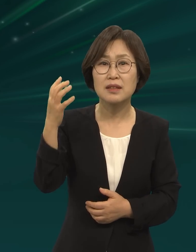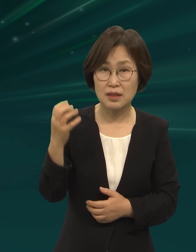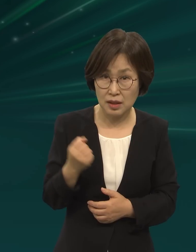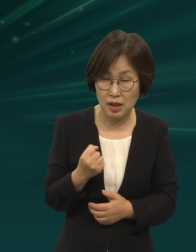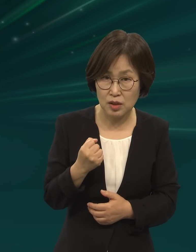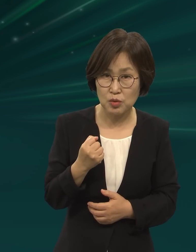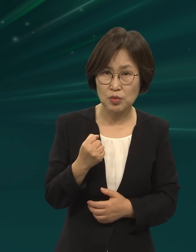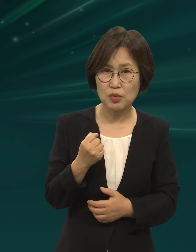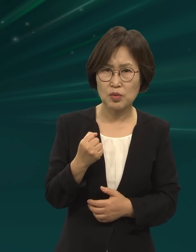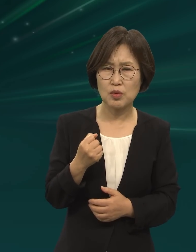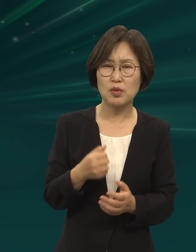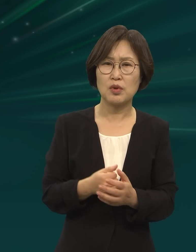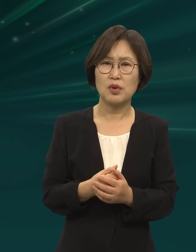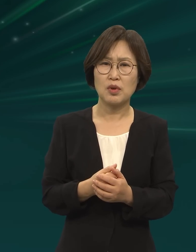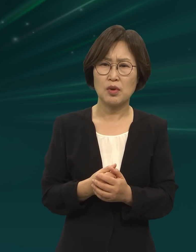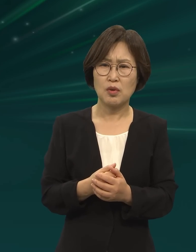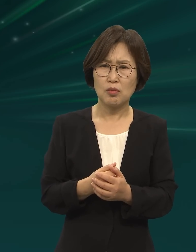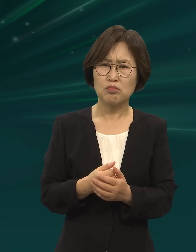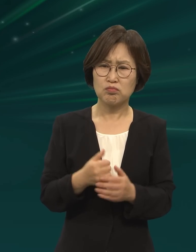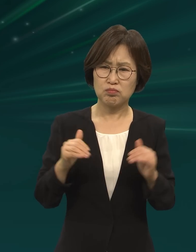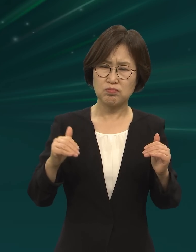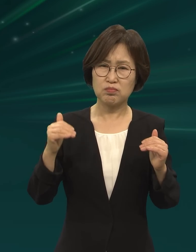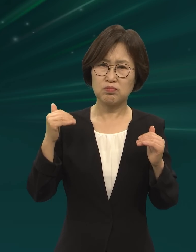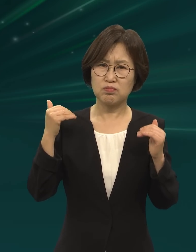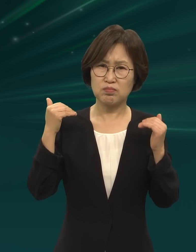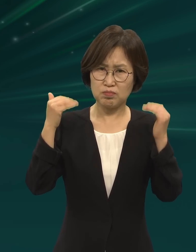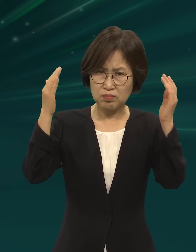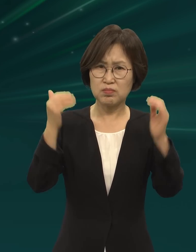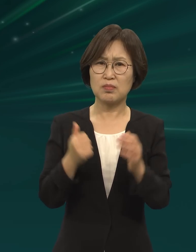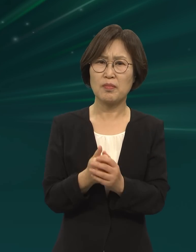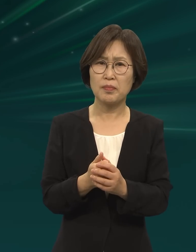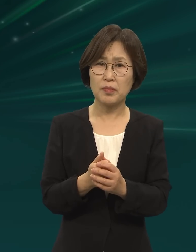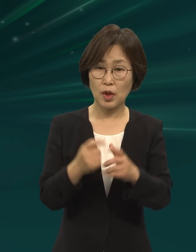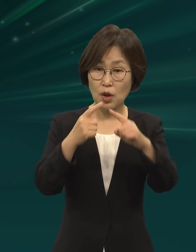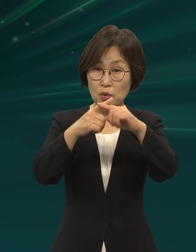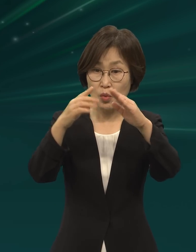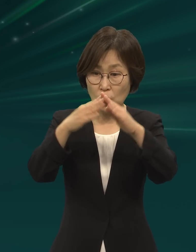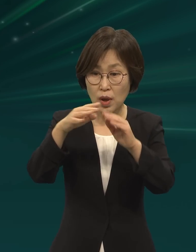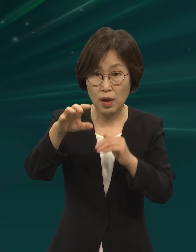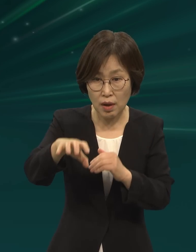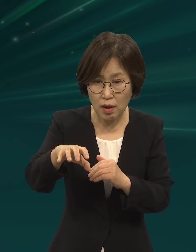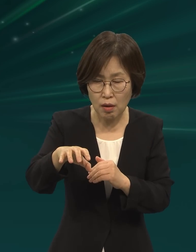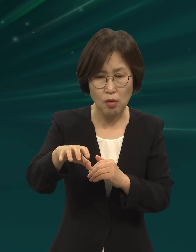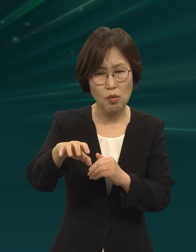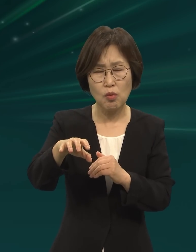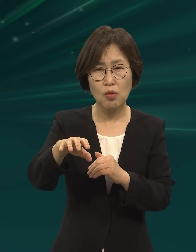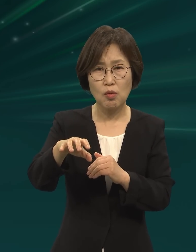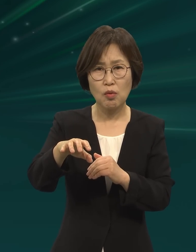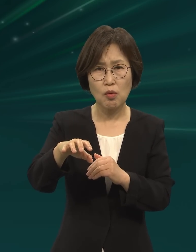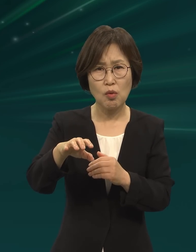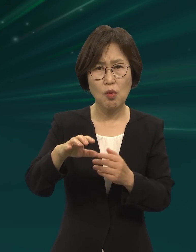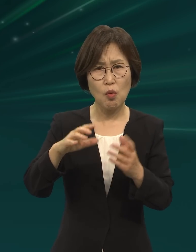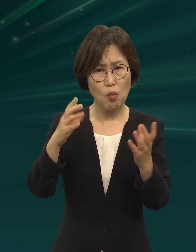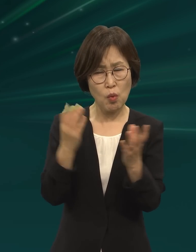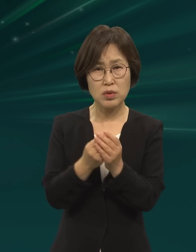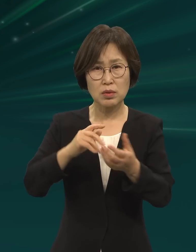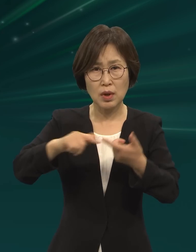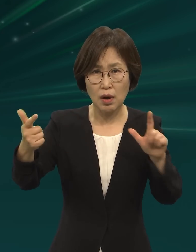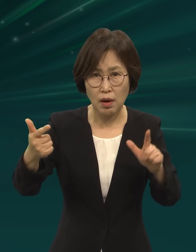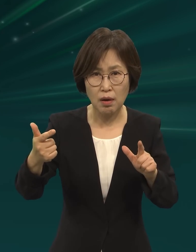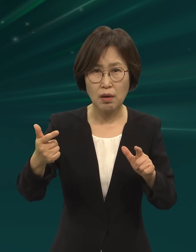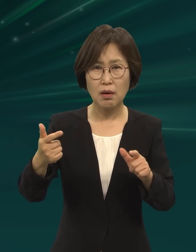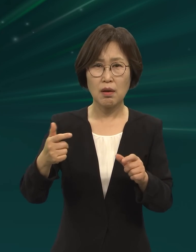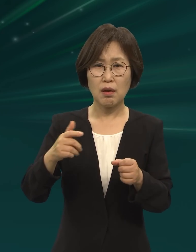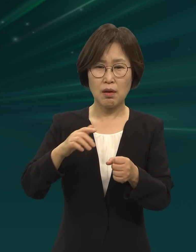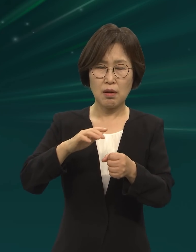신앙을 가지고 그런 마음으로 제가 배웠는데 교회 가니까 다르게 말 나와요. 원수를 사랑해라.